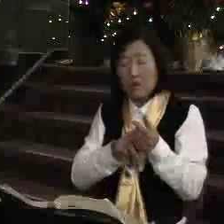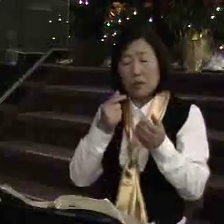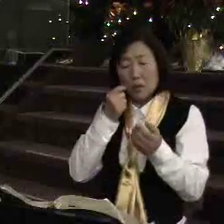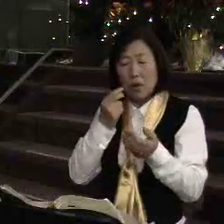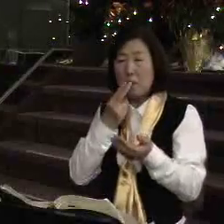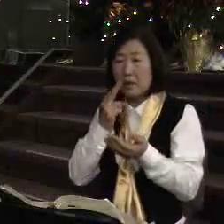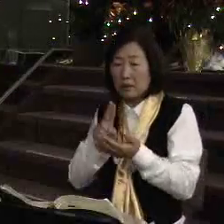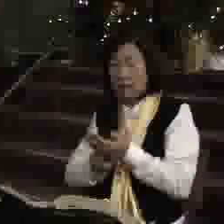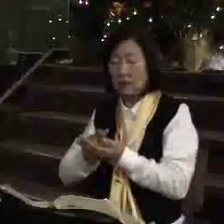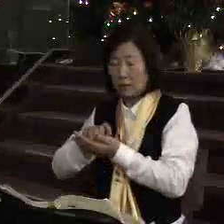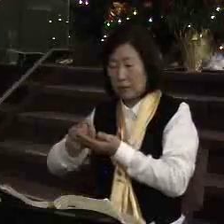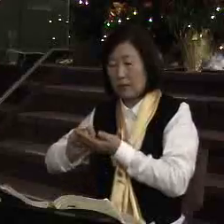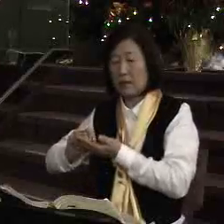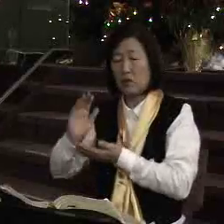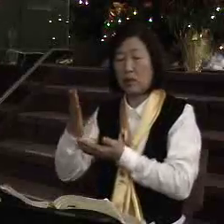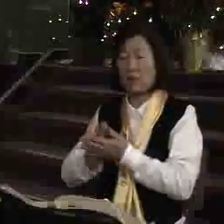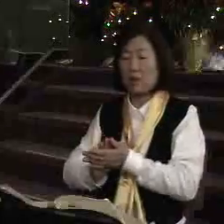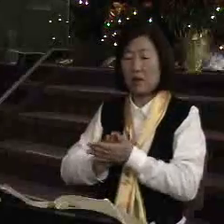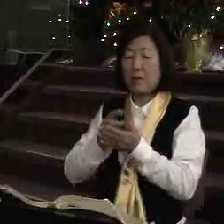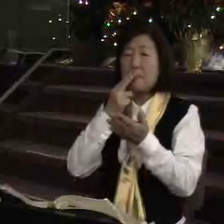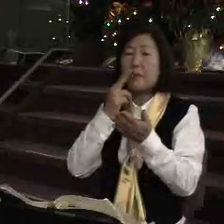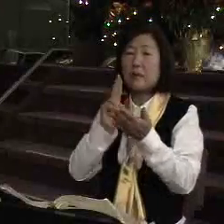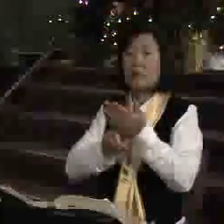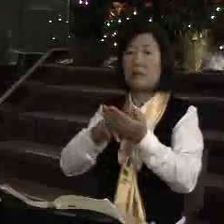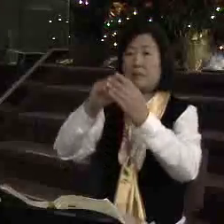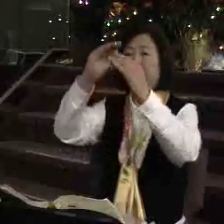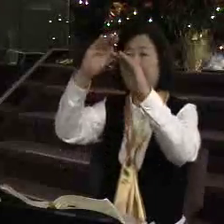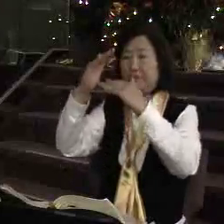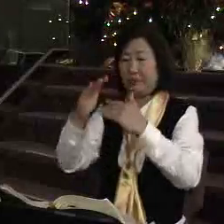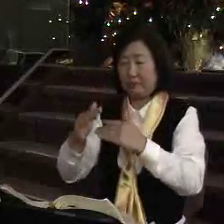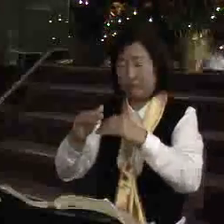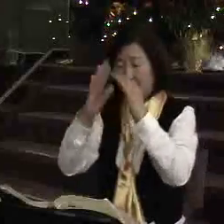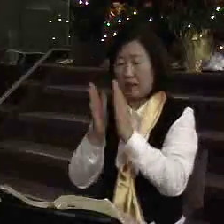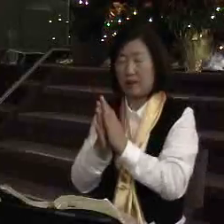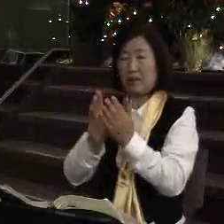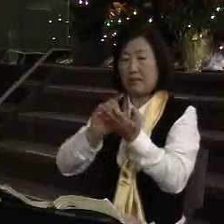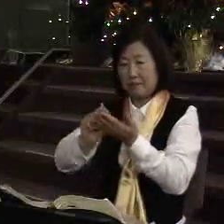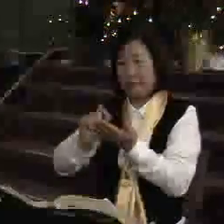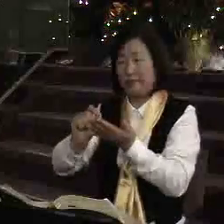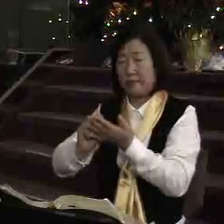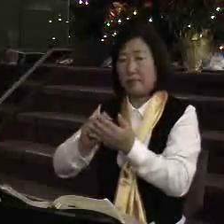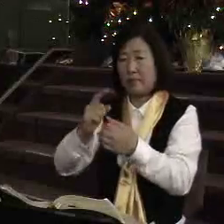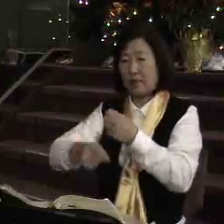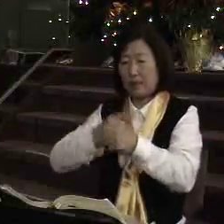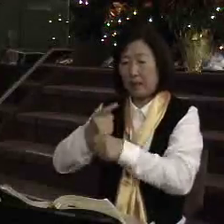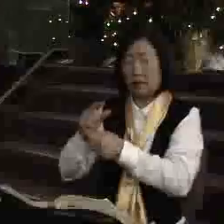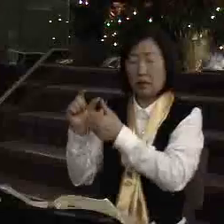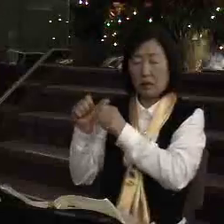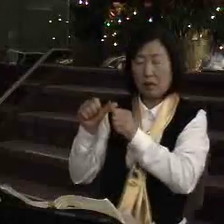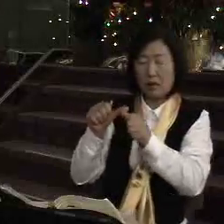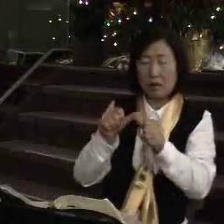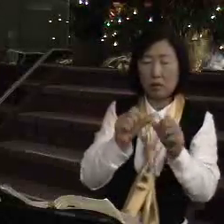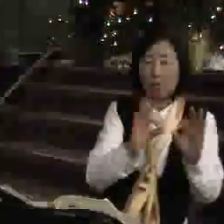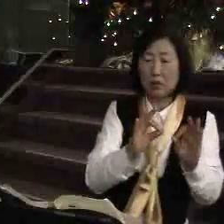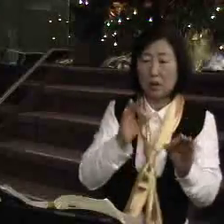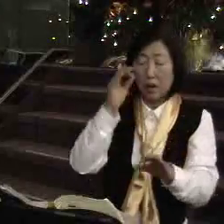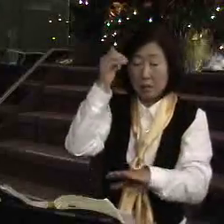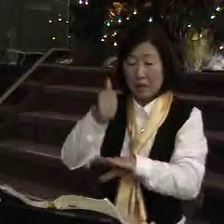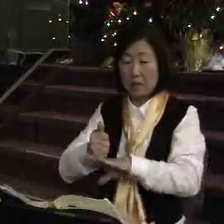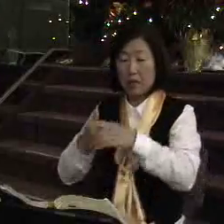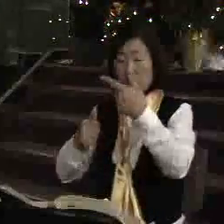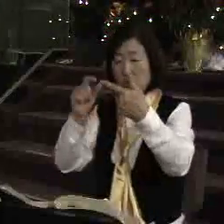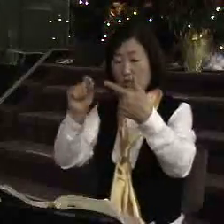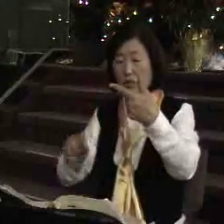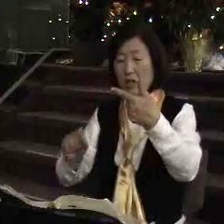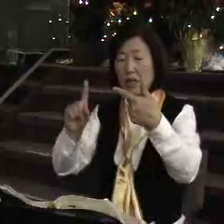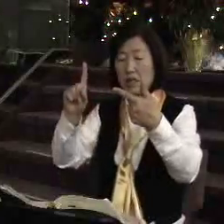이제 그래서 편지 내용을 쭉 이제 다 쓰고 우리가 1년 내내 보았죠. 그리고 이제 마지막 부분 6장 11절부터